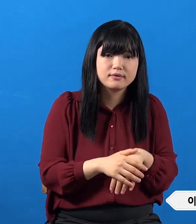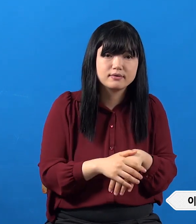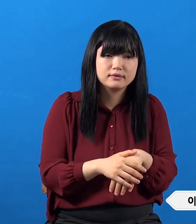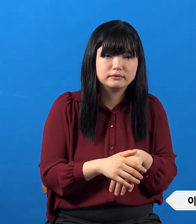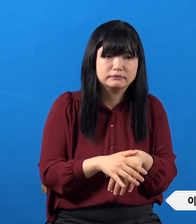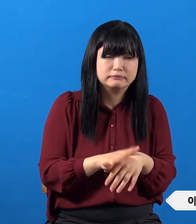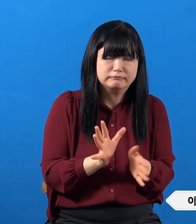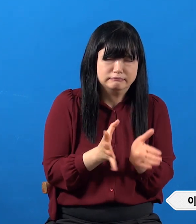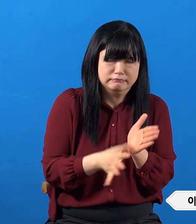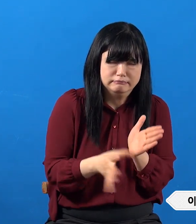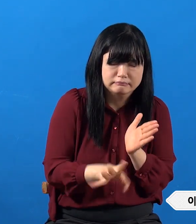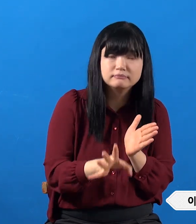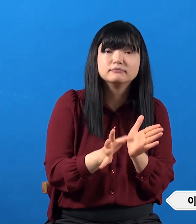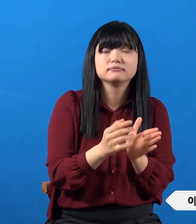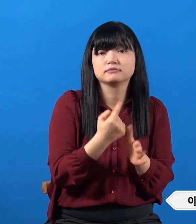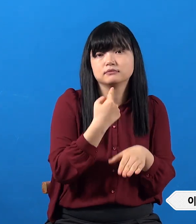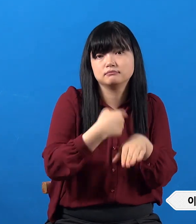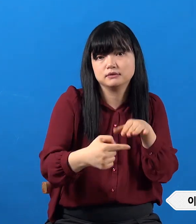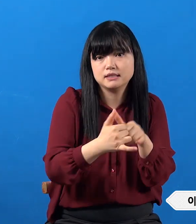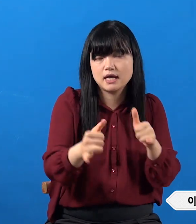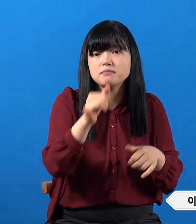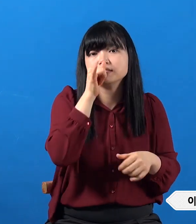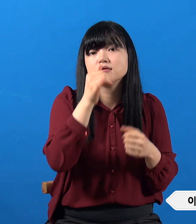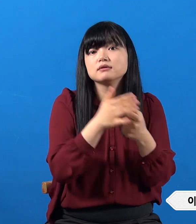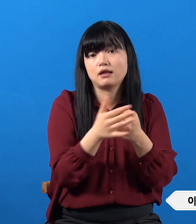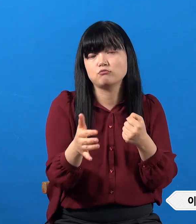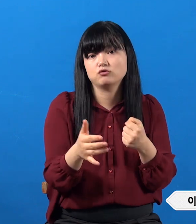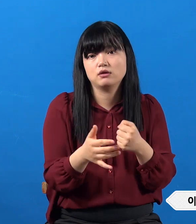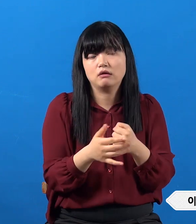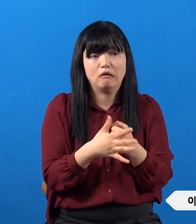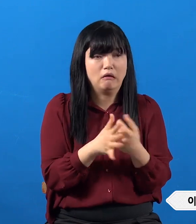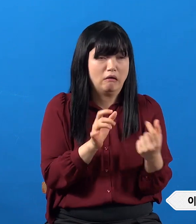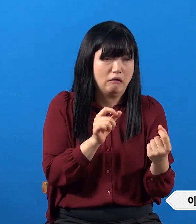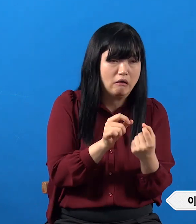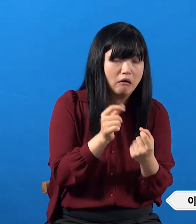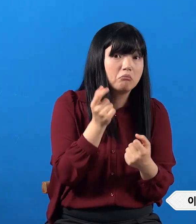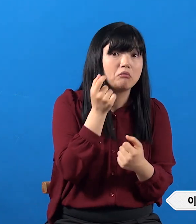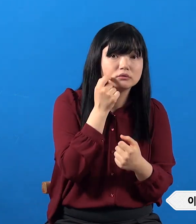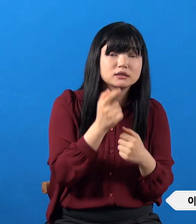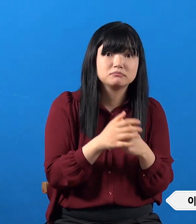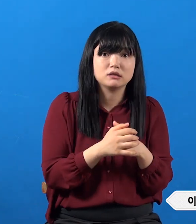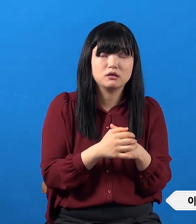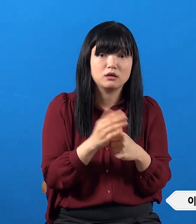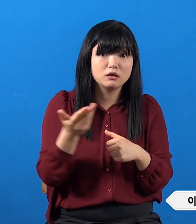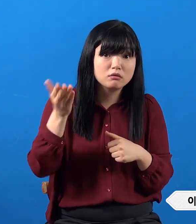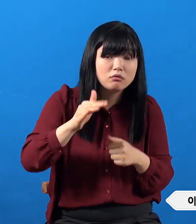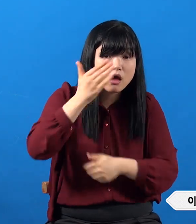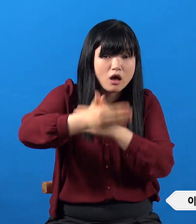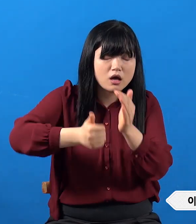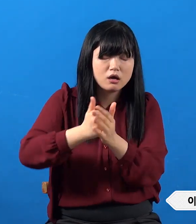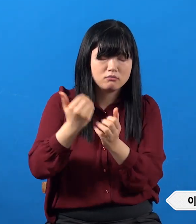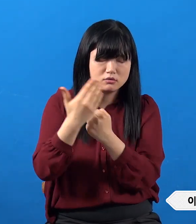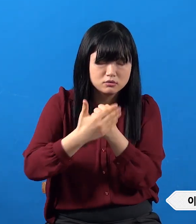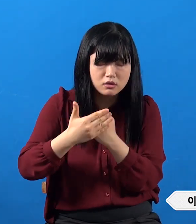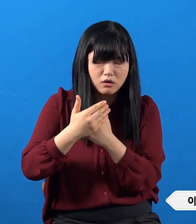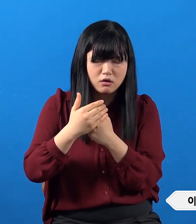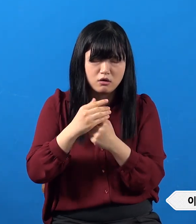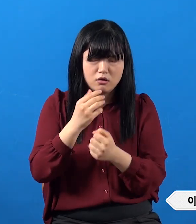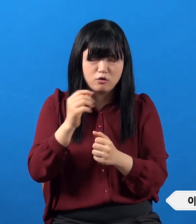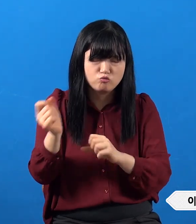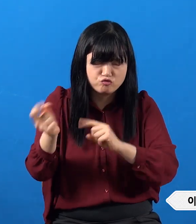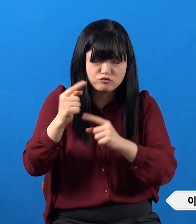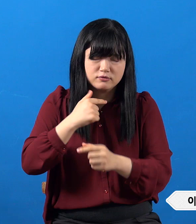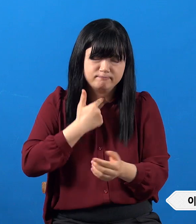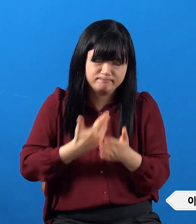잔인한 그런 부족들이 있었기 때문에 감히 접근을 못했는데 하나님의 부흥과 은혜를 입은